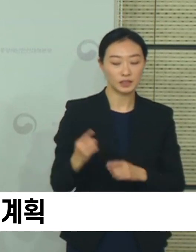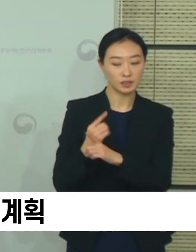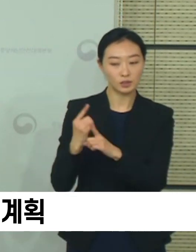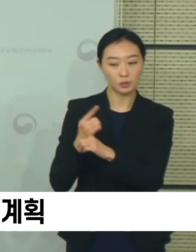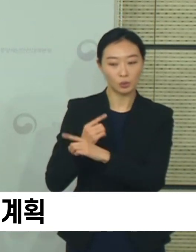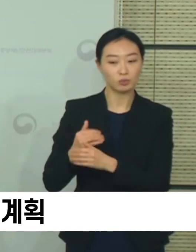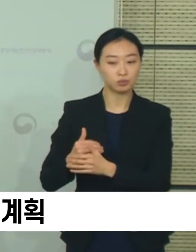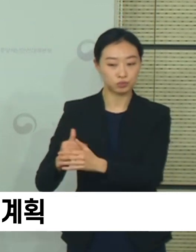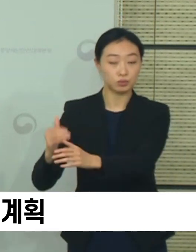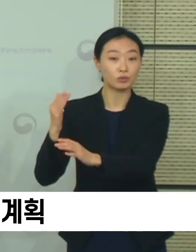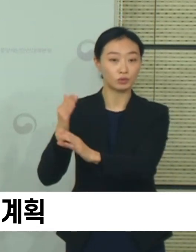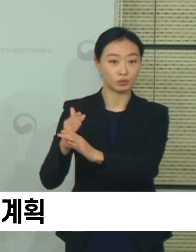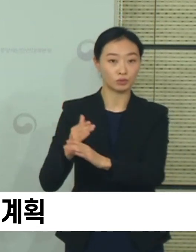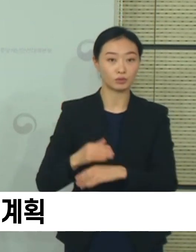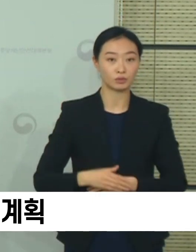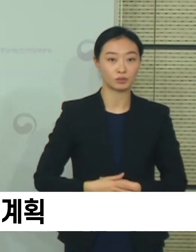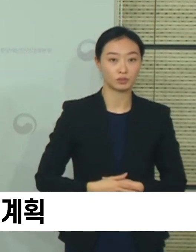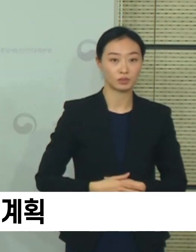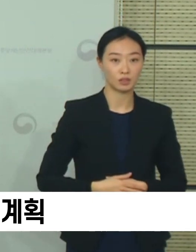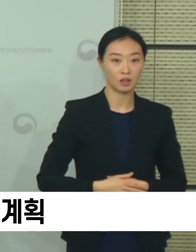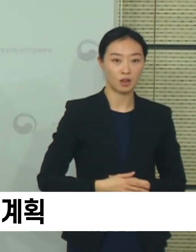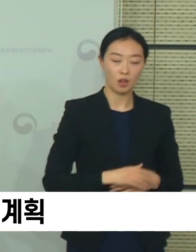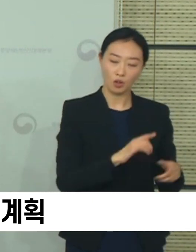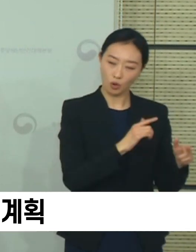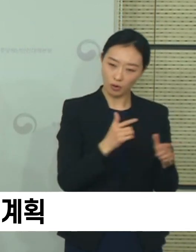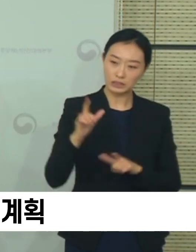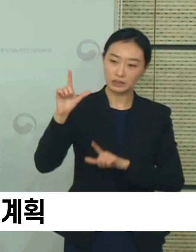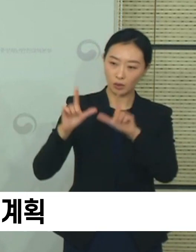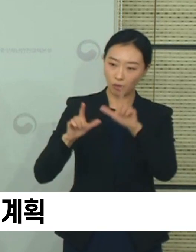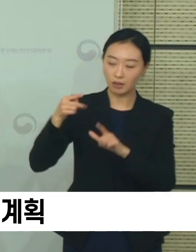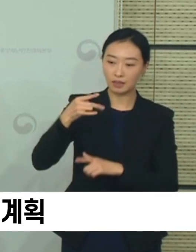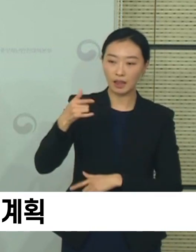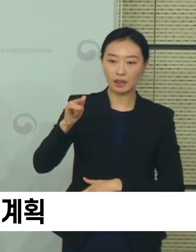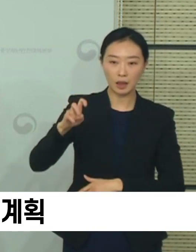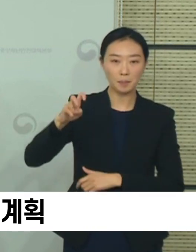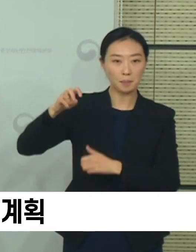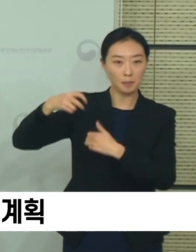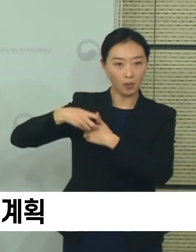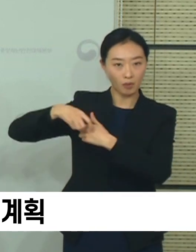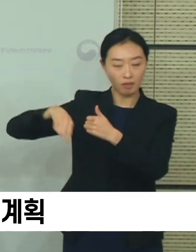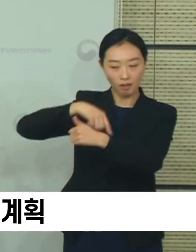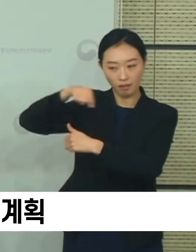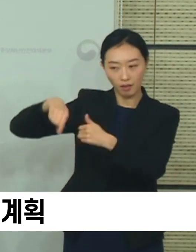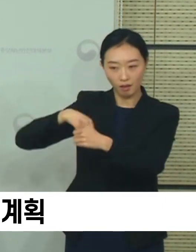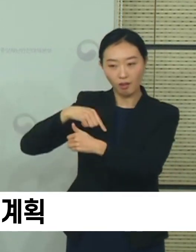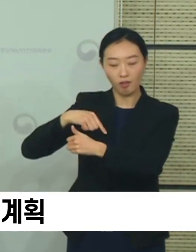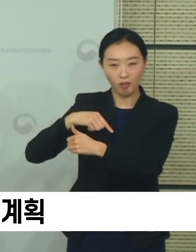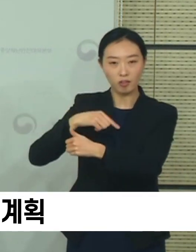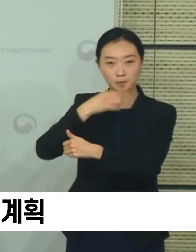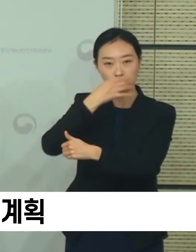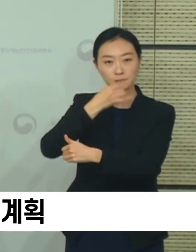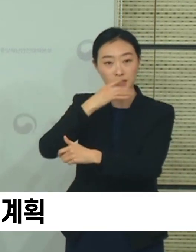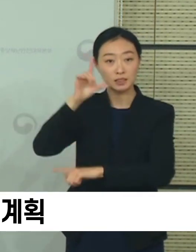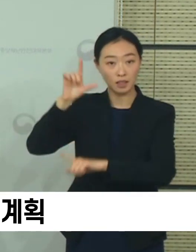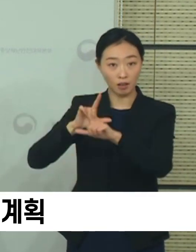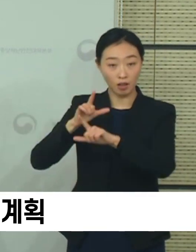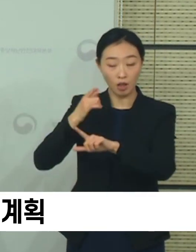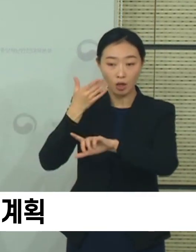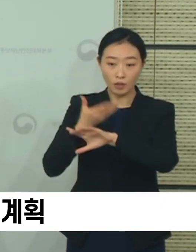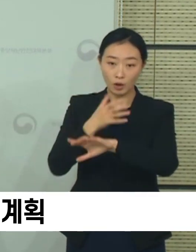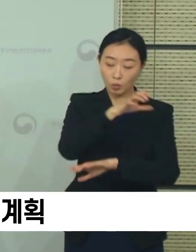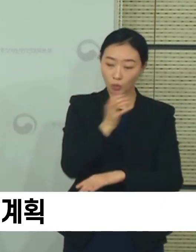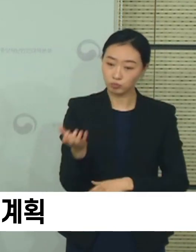치료를 담당하고 있습니다. 여러 가지 면에서 좀 열악한 상황입니다. 환자분들을 외부로 옮겼을